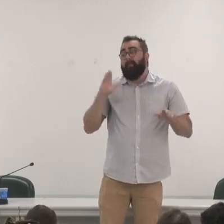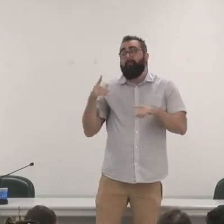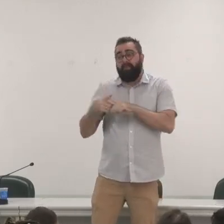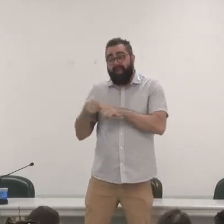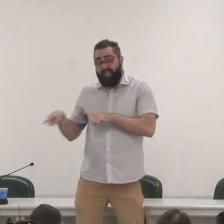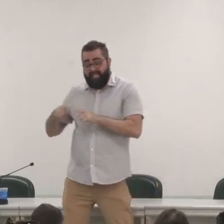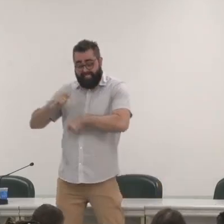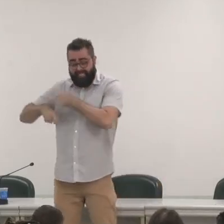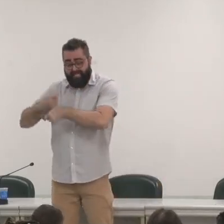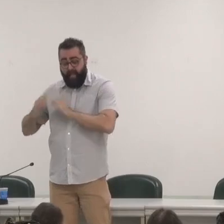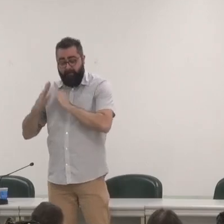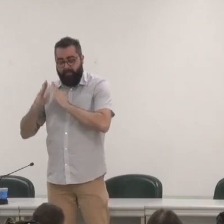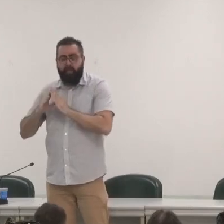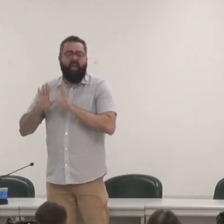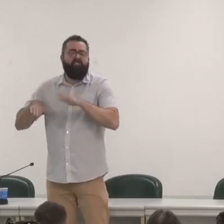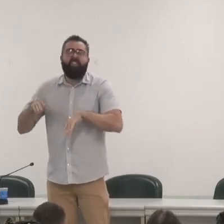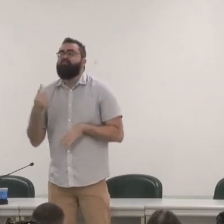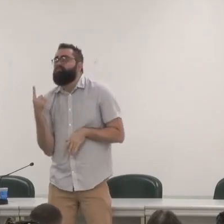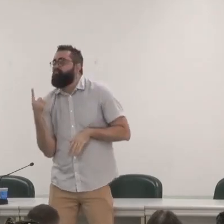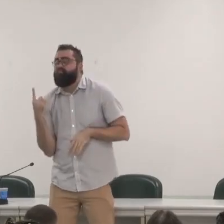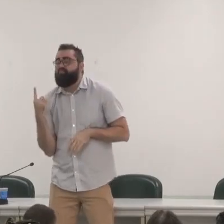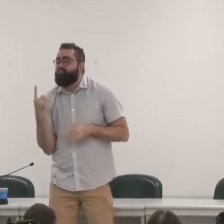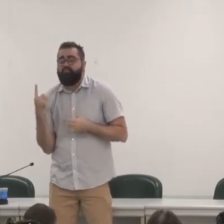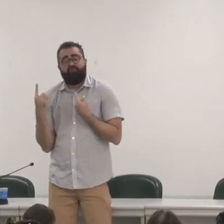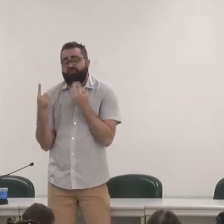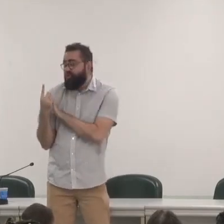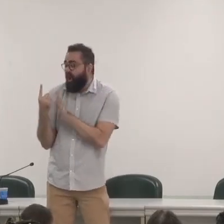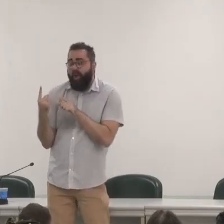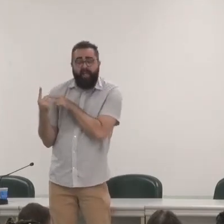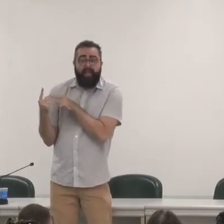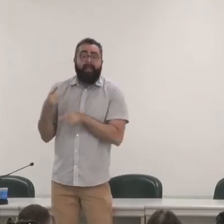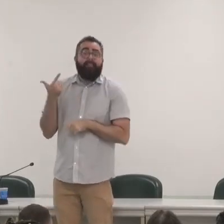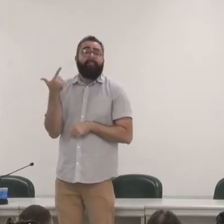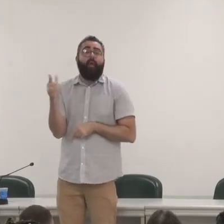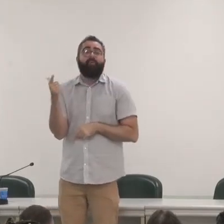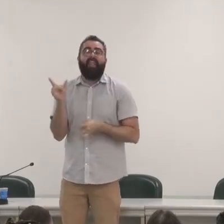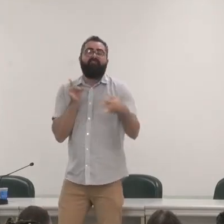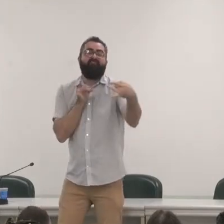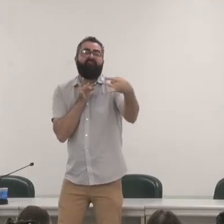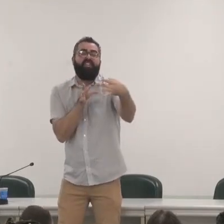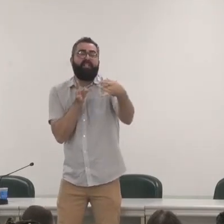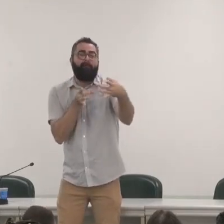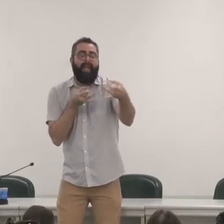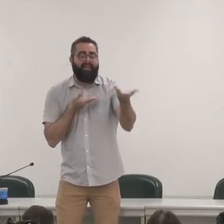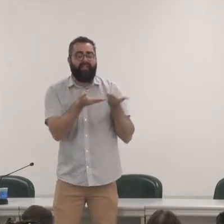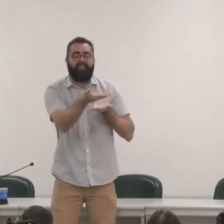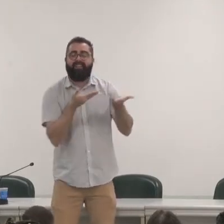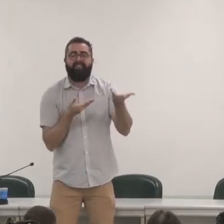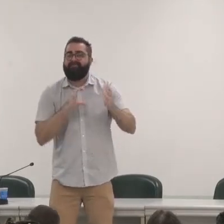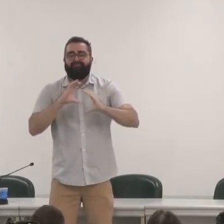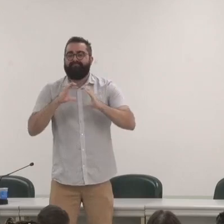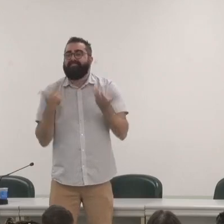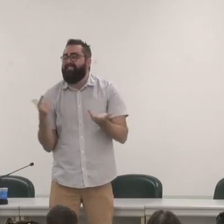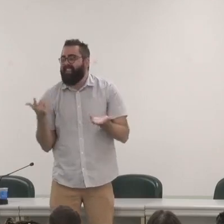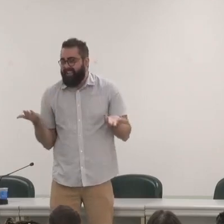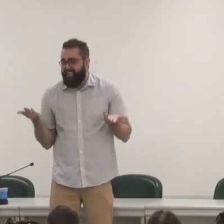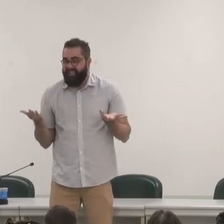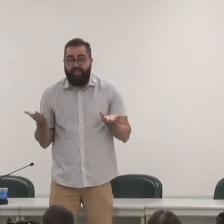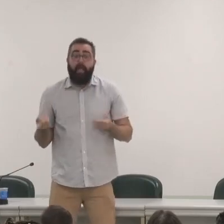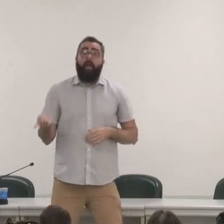desenvolvimento dessa língua entre seus pares e entre outras pessoas. Uma única pessoa não tem uma retroalimentação